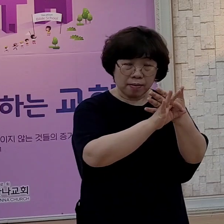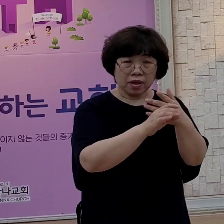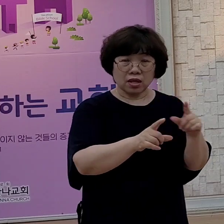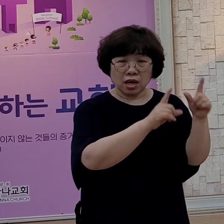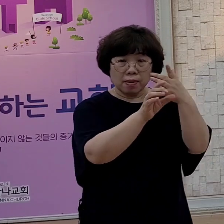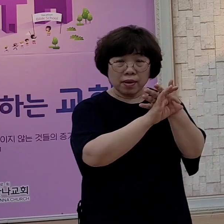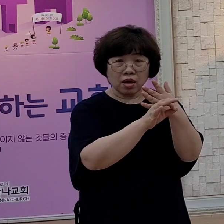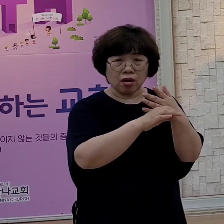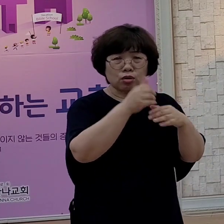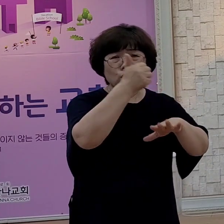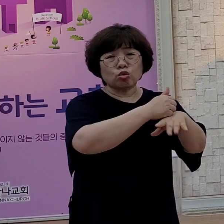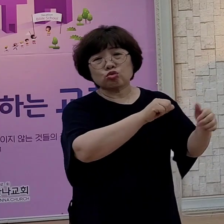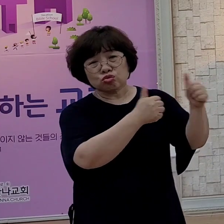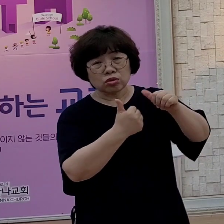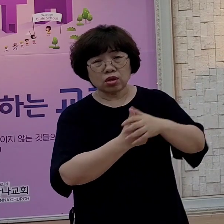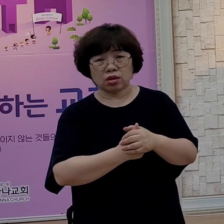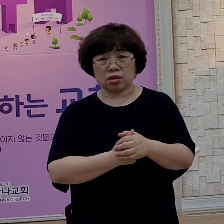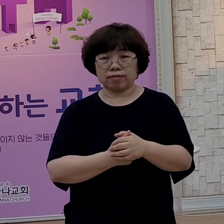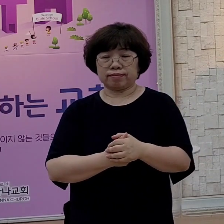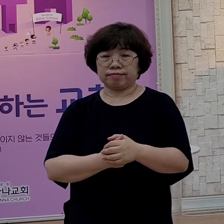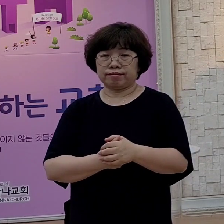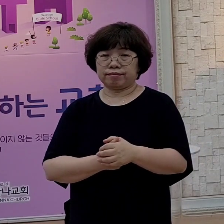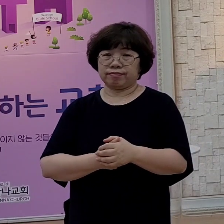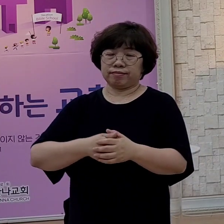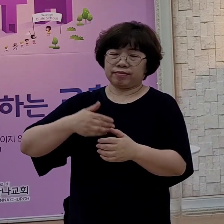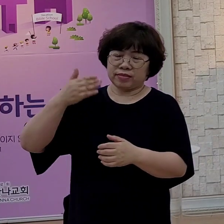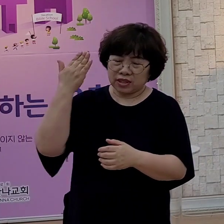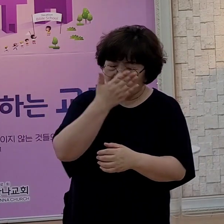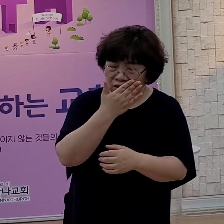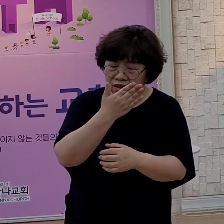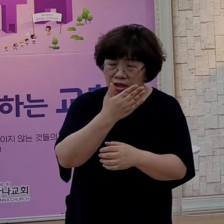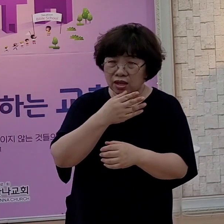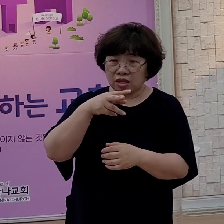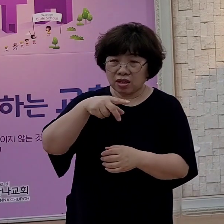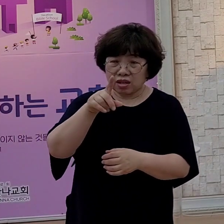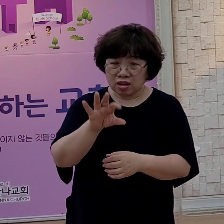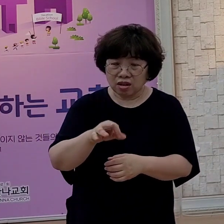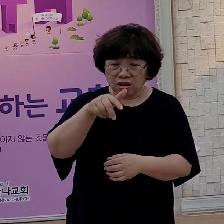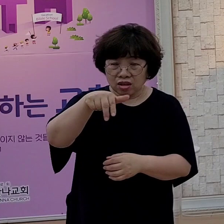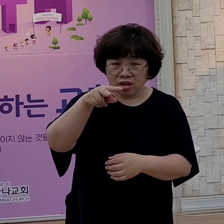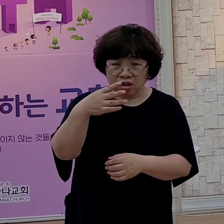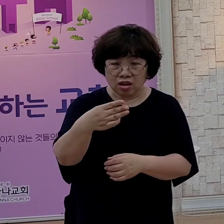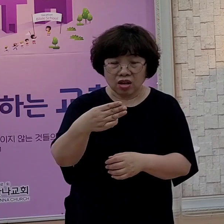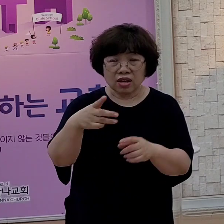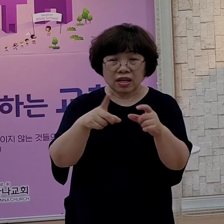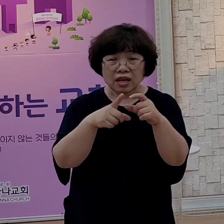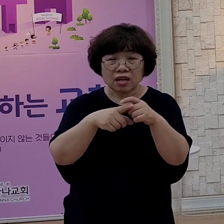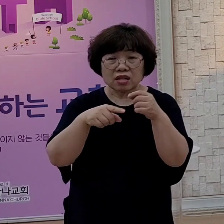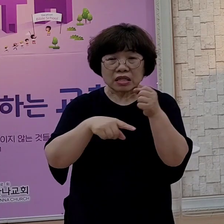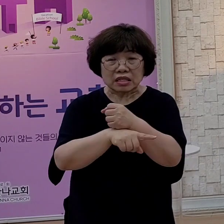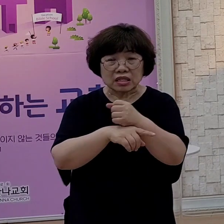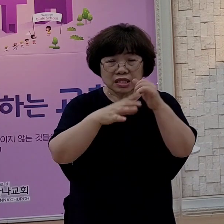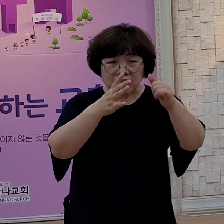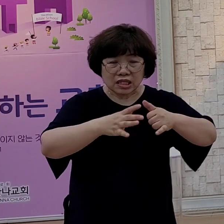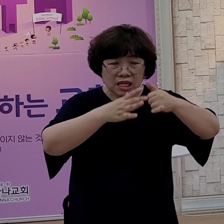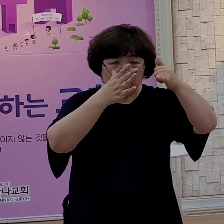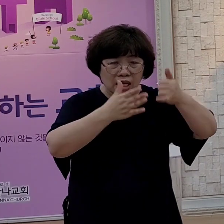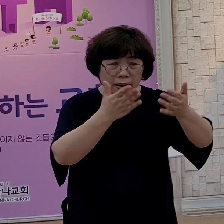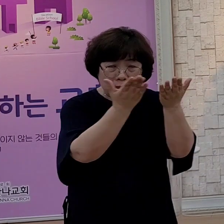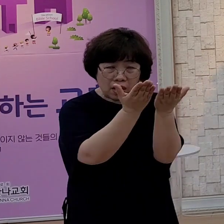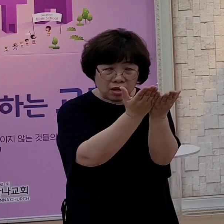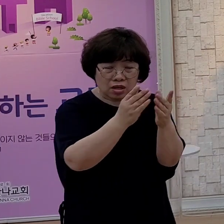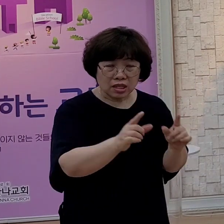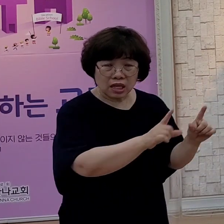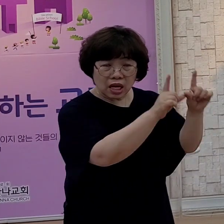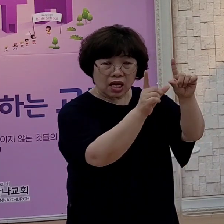얘기예요. 성결하고, 이 말은 세상 따라 사는 자가 아니라 성결한